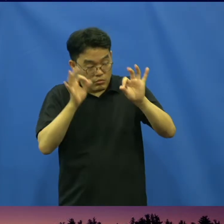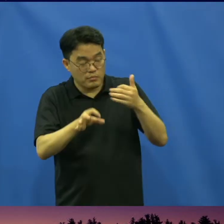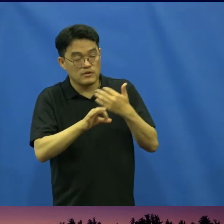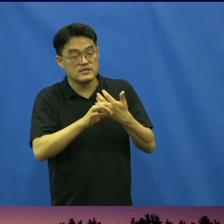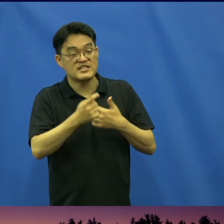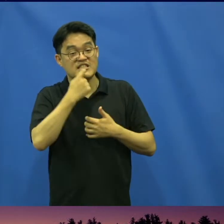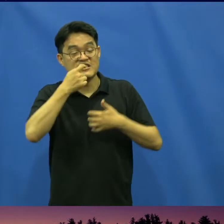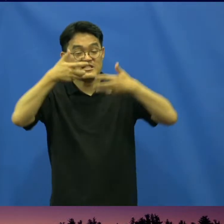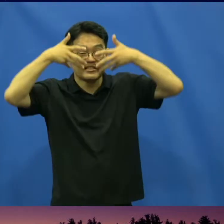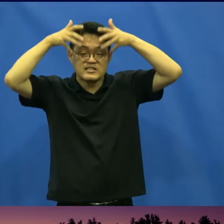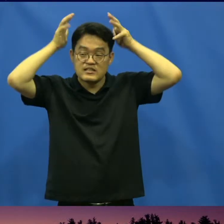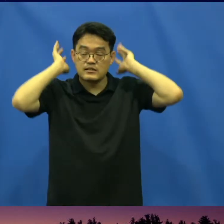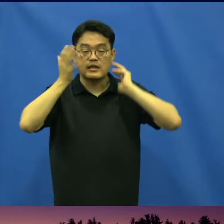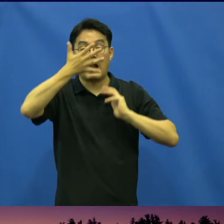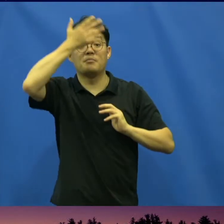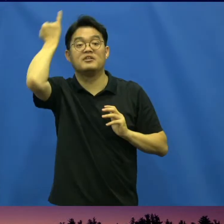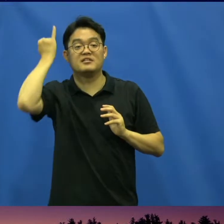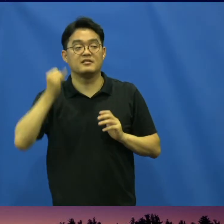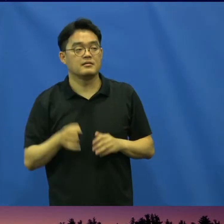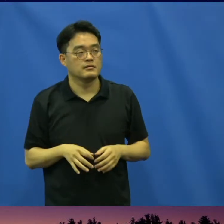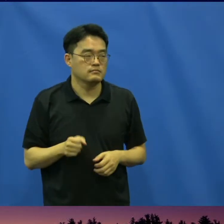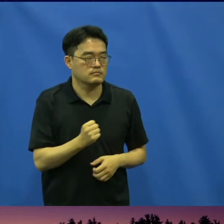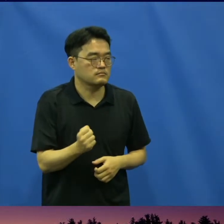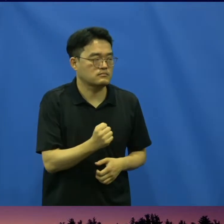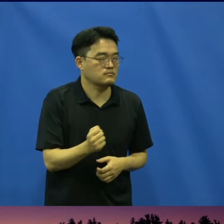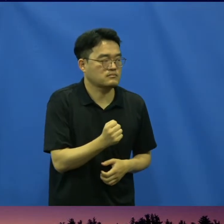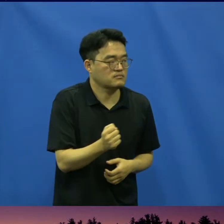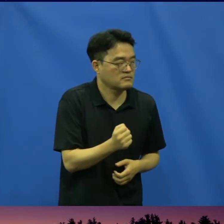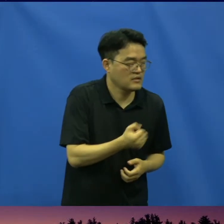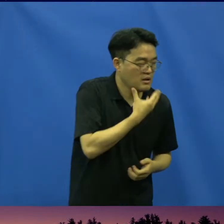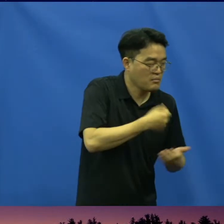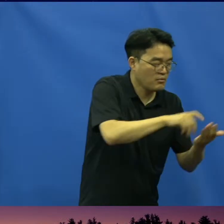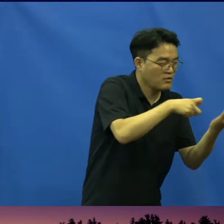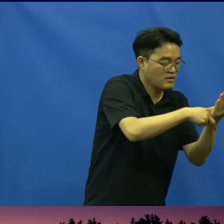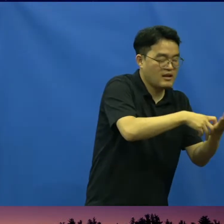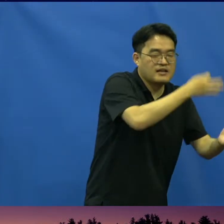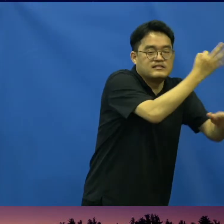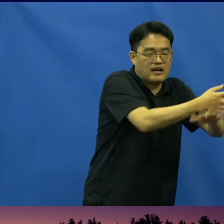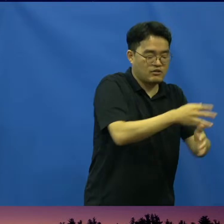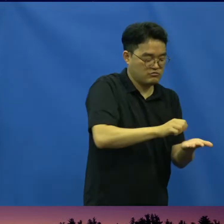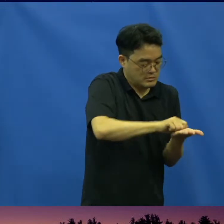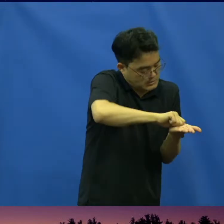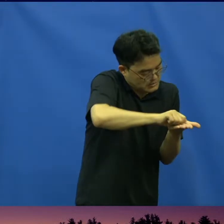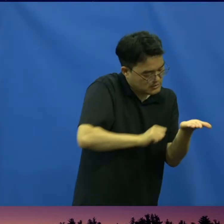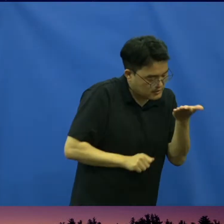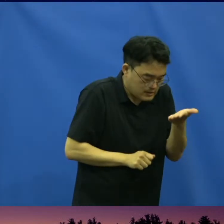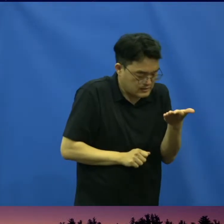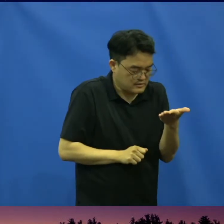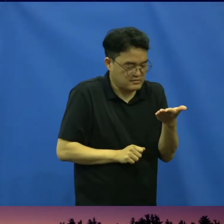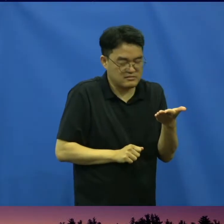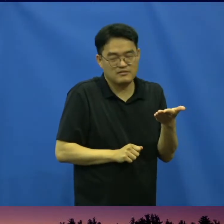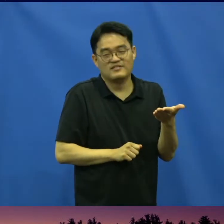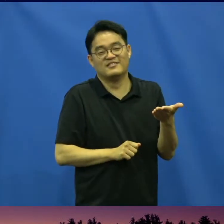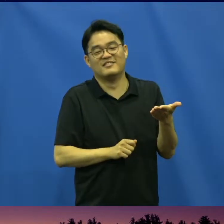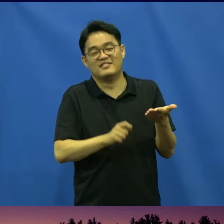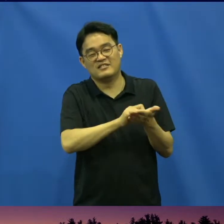끌고 있어요. 그 가게에서 그거 사가지고 너무 안쓰럽더라고. 되나요? 안 되지.